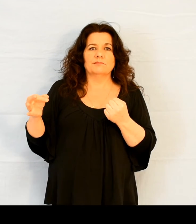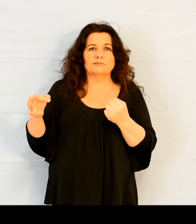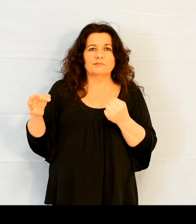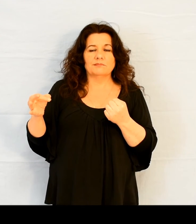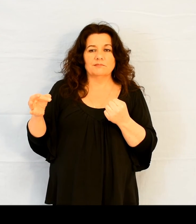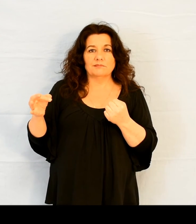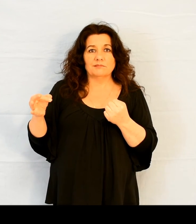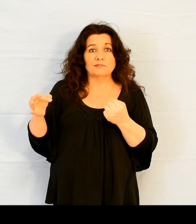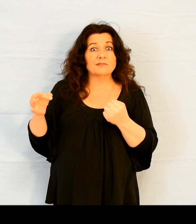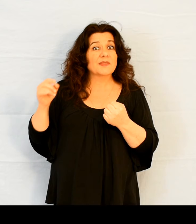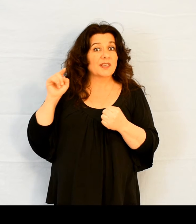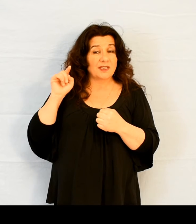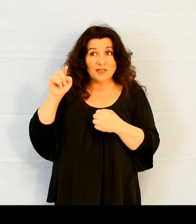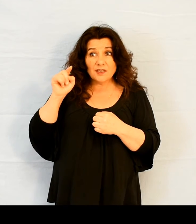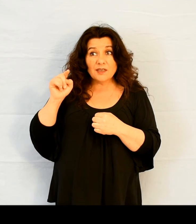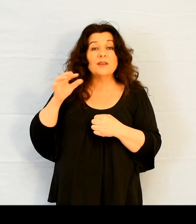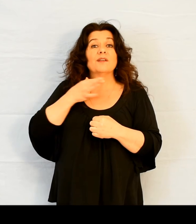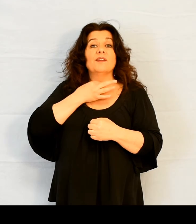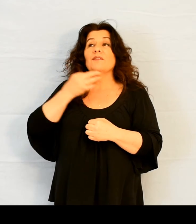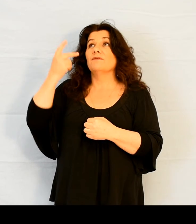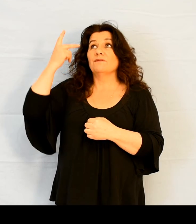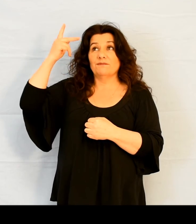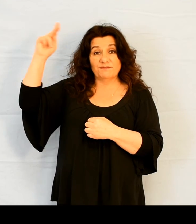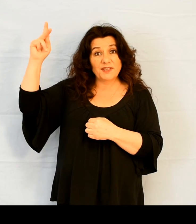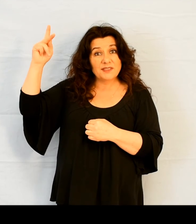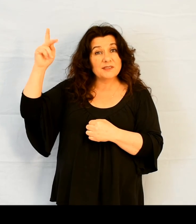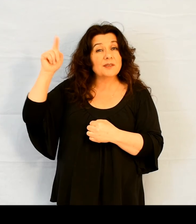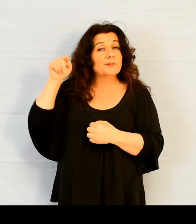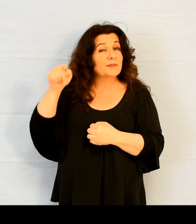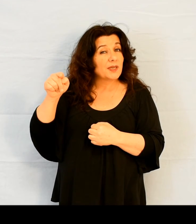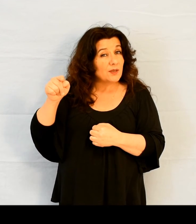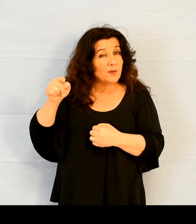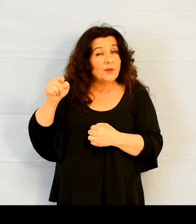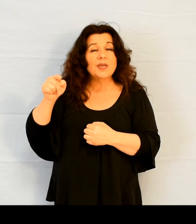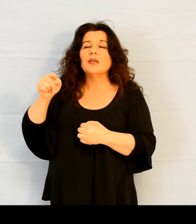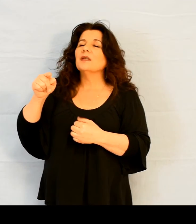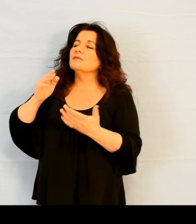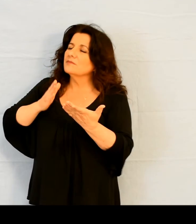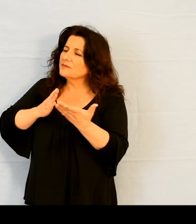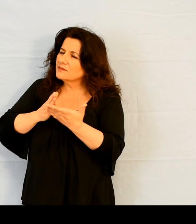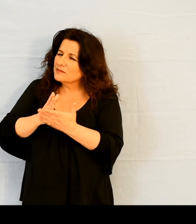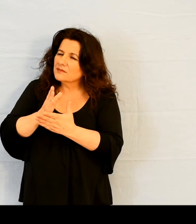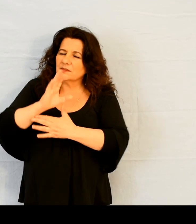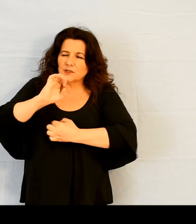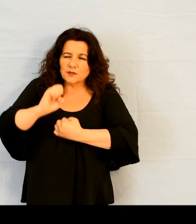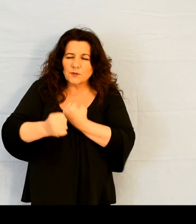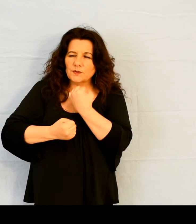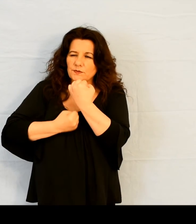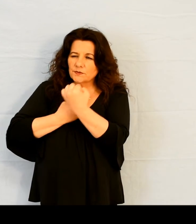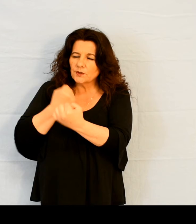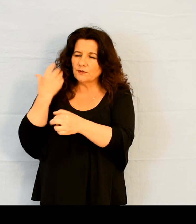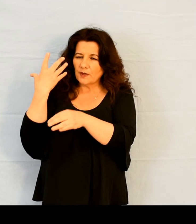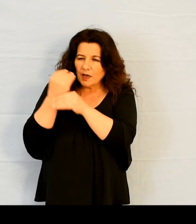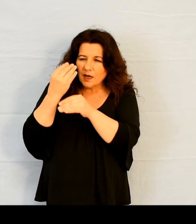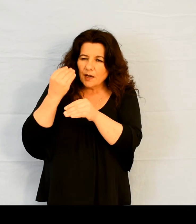Bien qu'il soit le Fils, il a pris par ses souffrances l'obéissance et conduit à